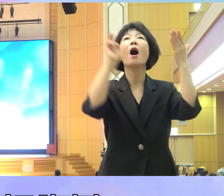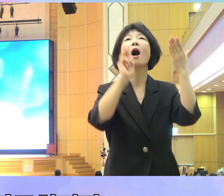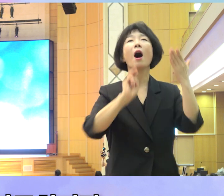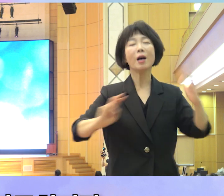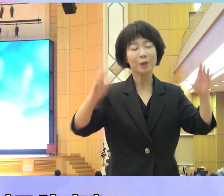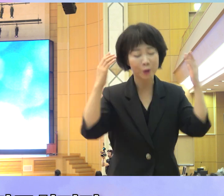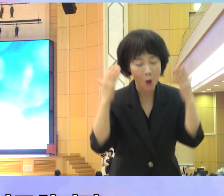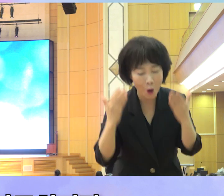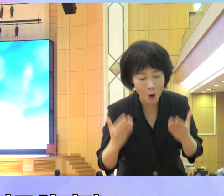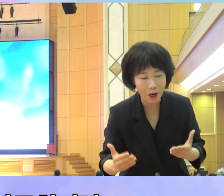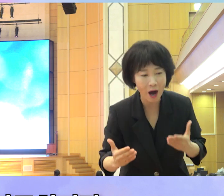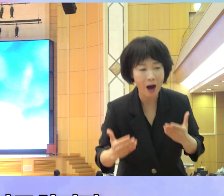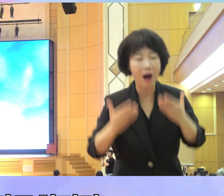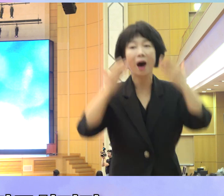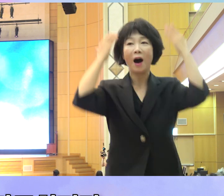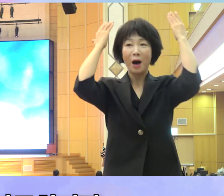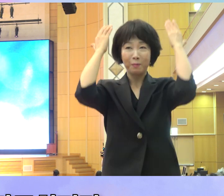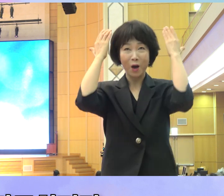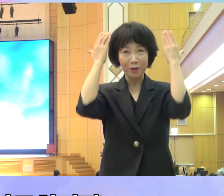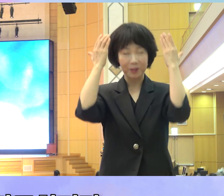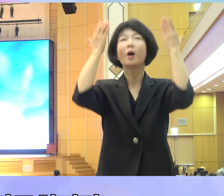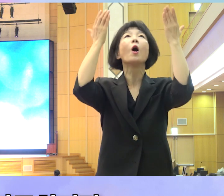주님을